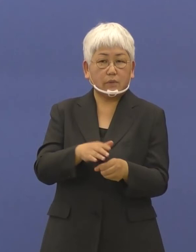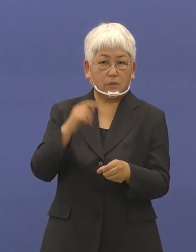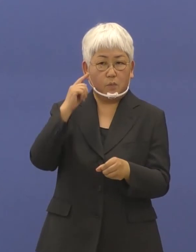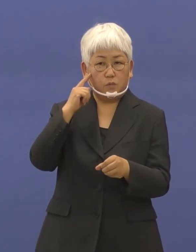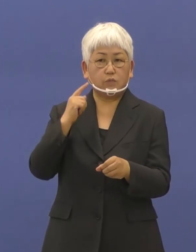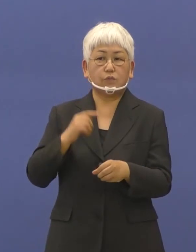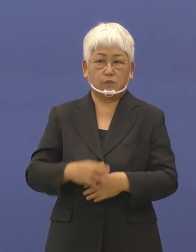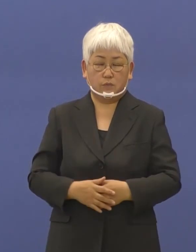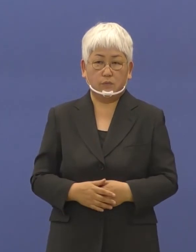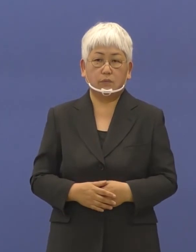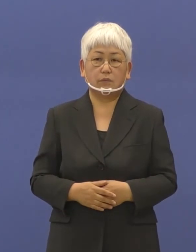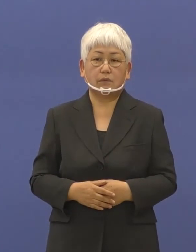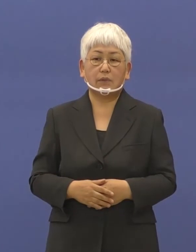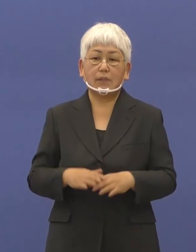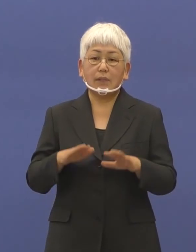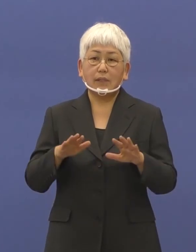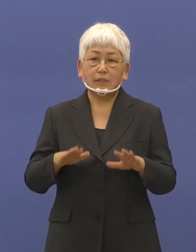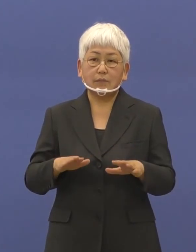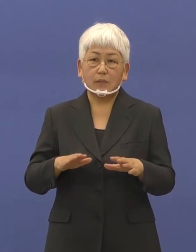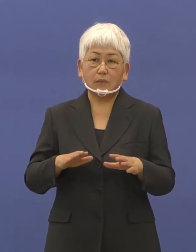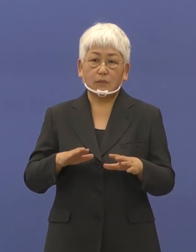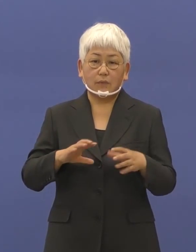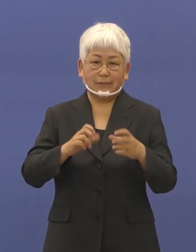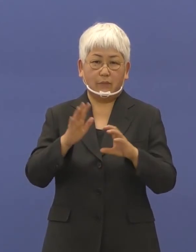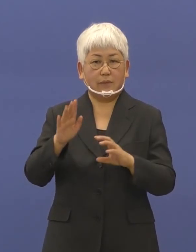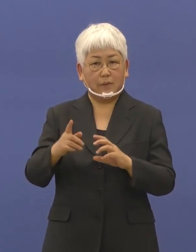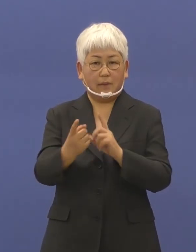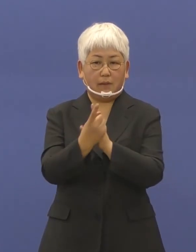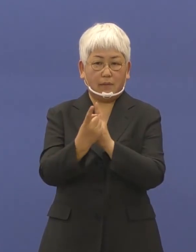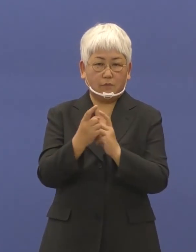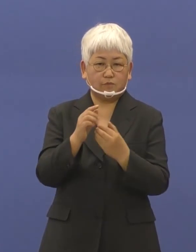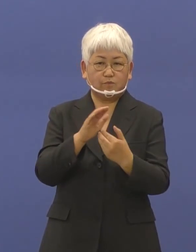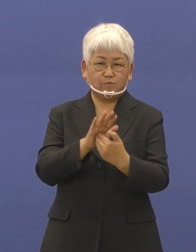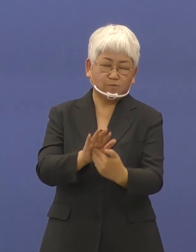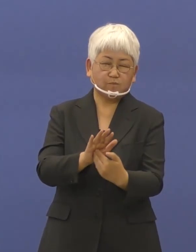のこの感染対策ぶりを見ていますと、この